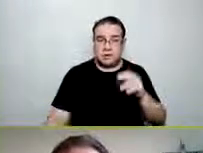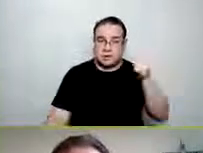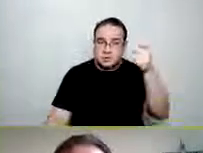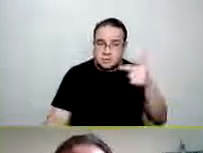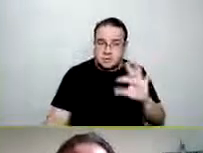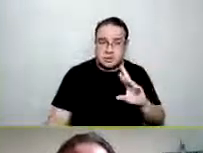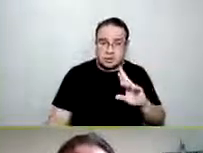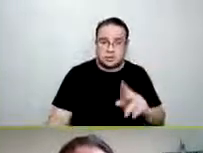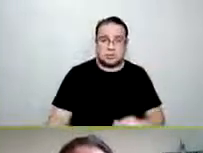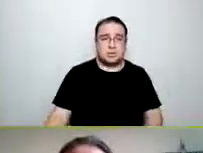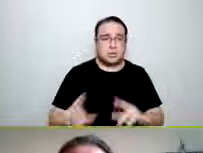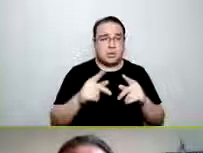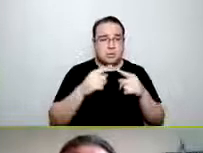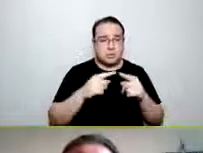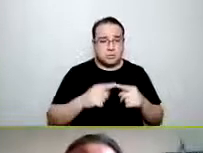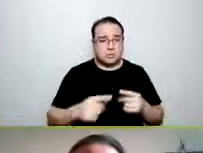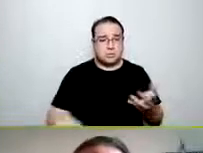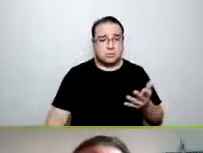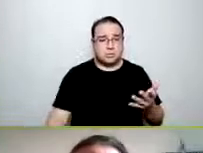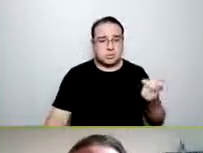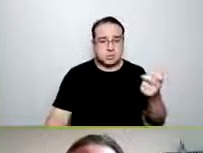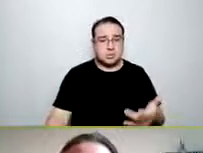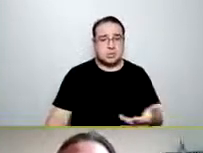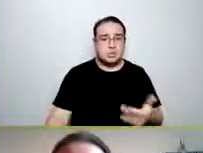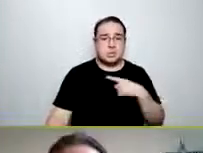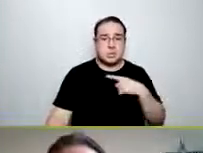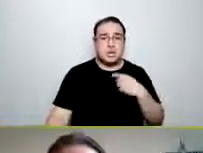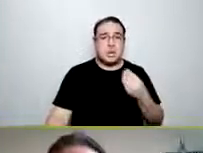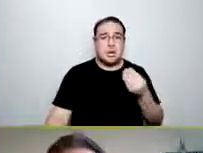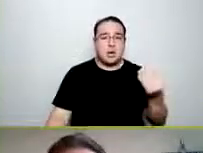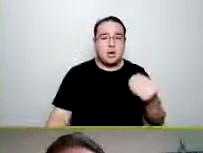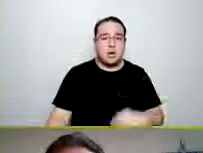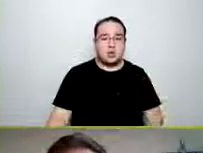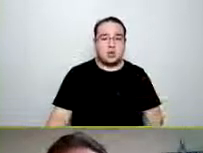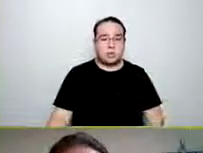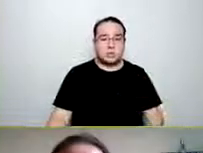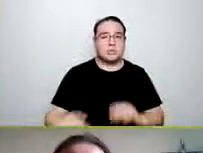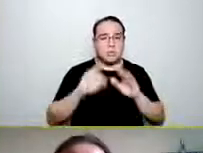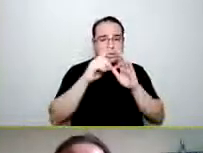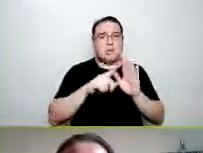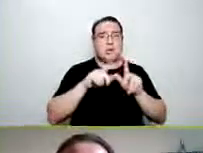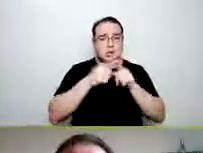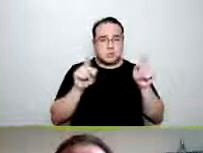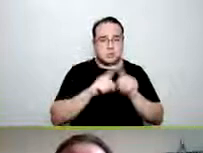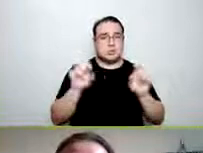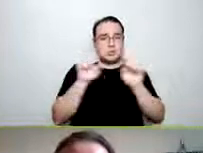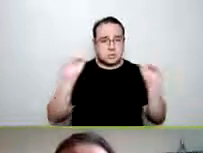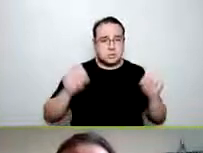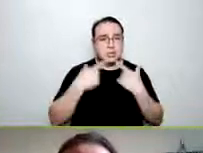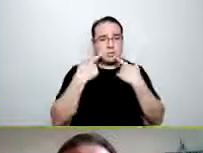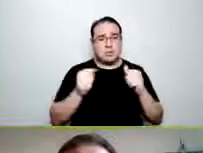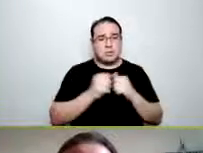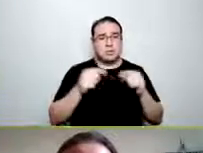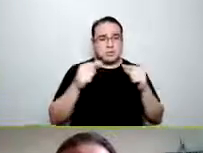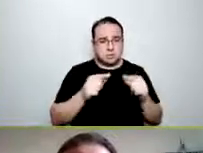descrição, né? A descrição consiste em uma gramática, a descrição do sistema linguístico, de um dicionário, né, a